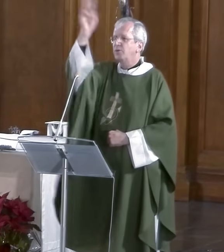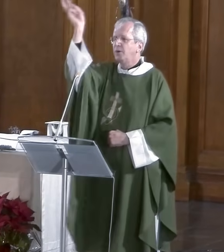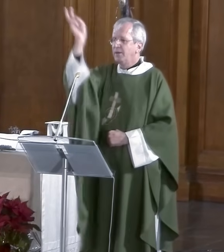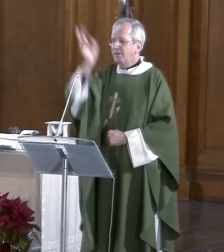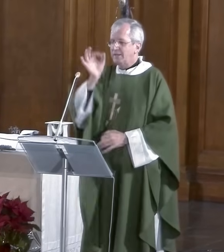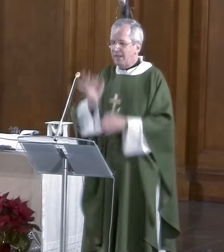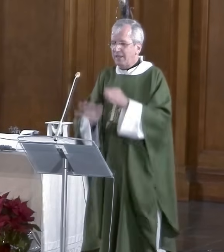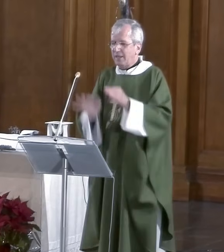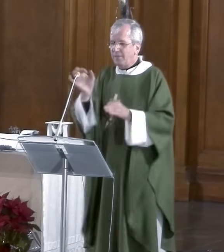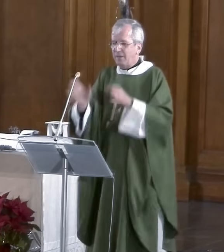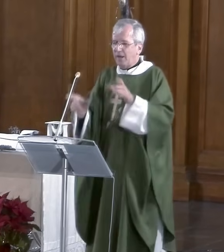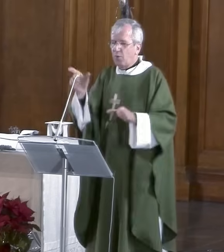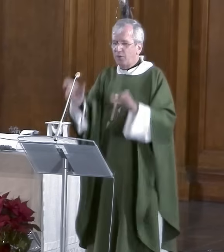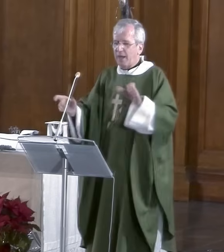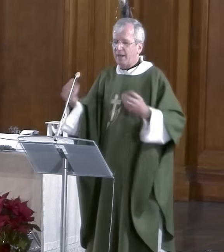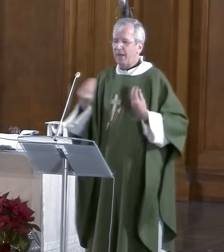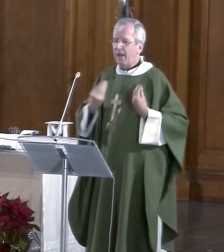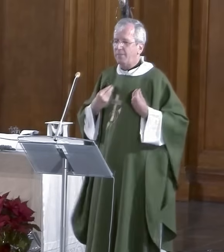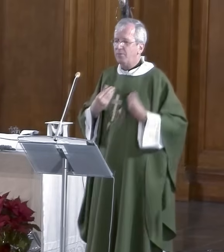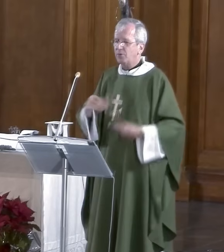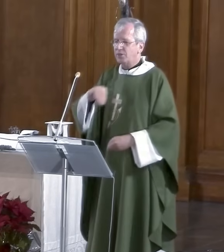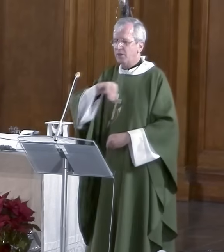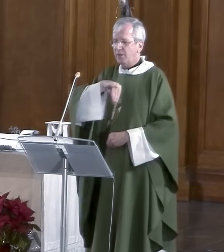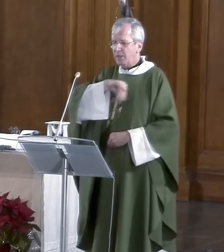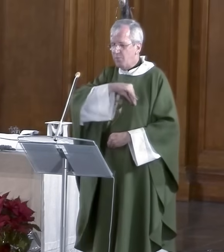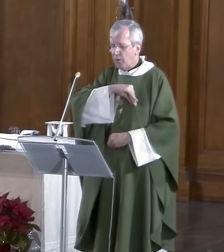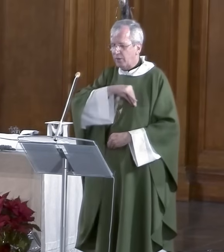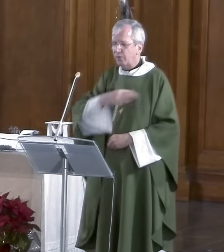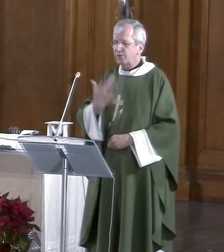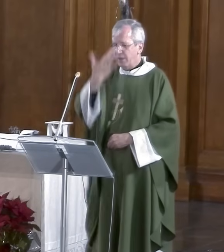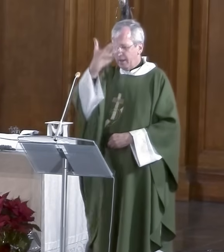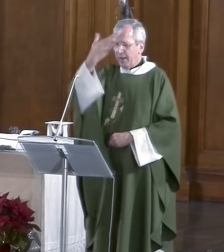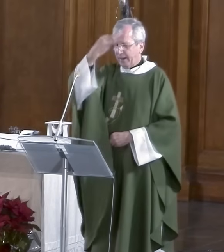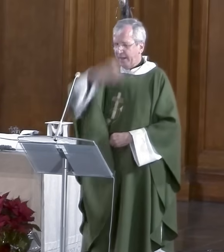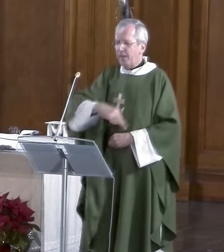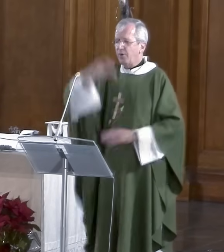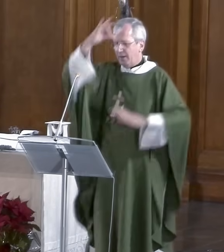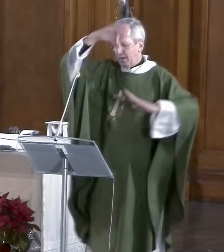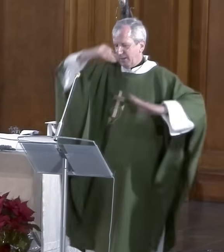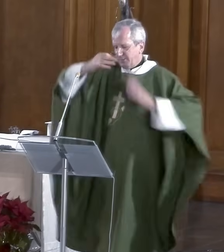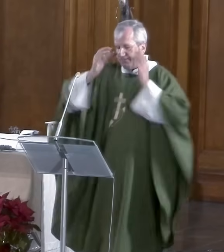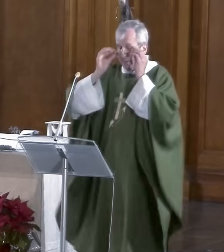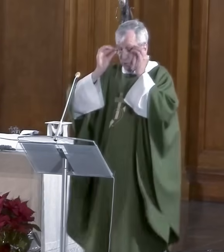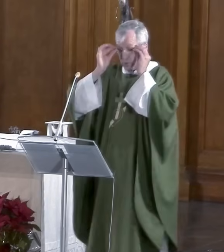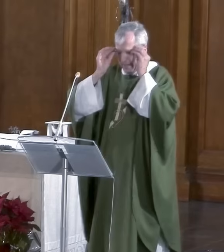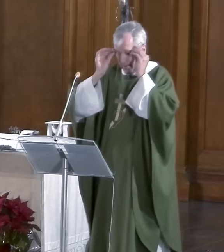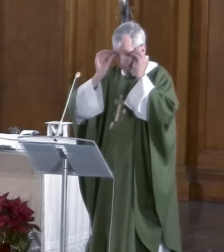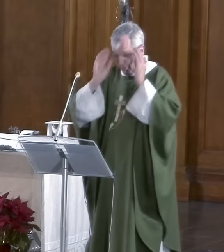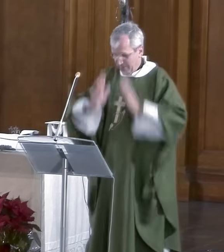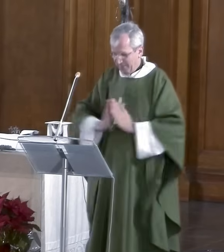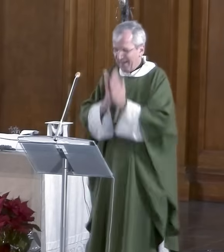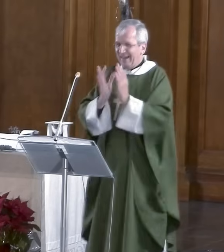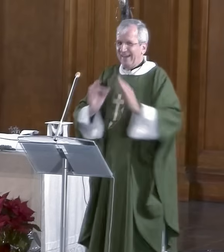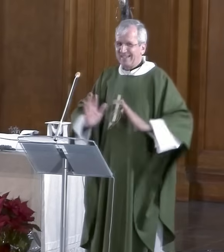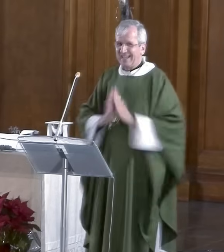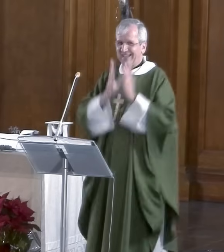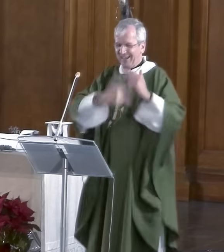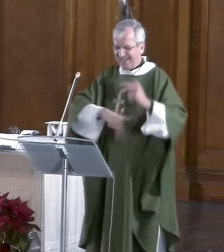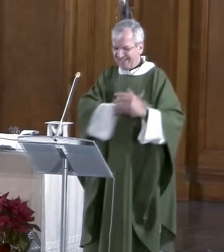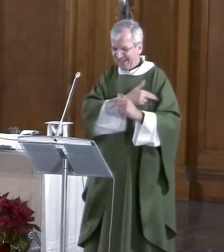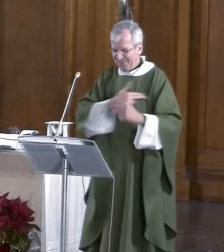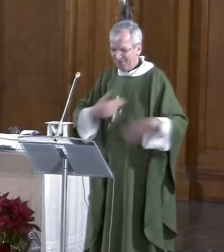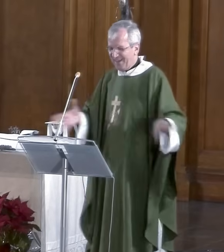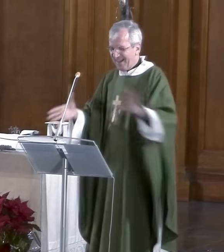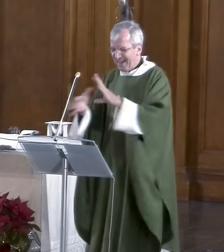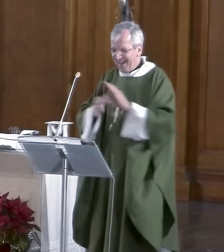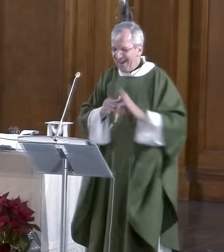Todopoderoso. Desde allí ha de venir a juzgar a vivos y muertos. Creo en el Espíritu Santo, la Santa